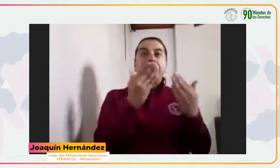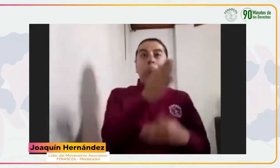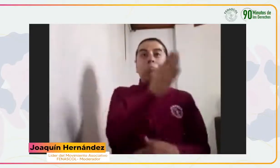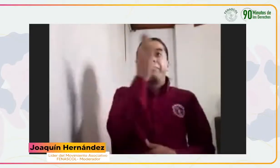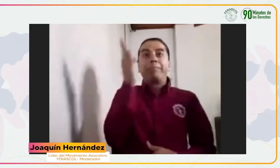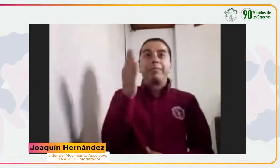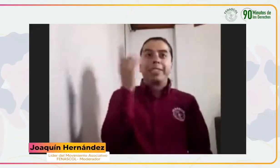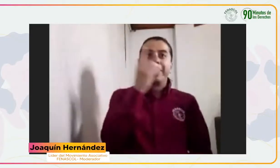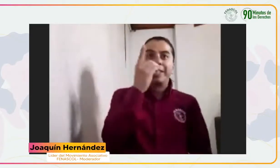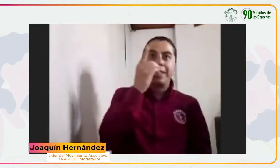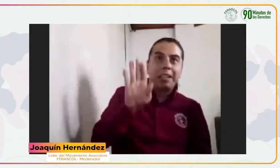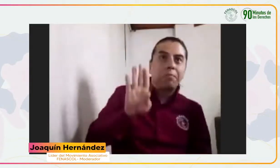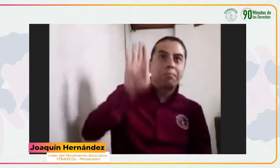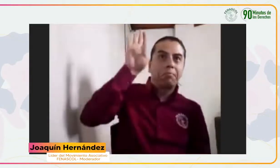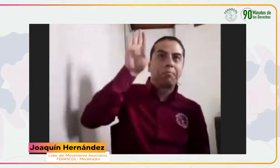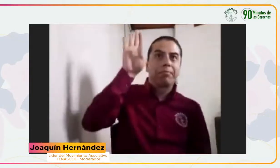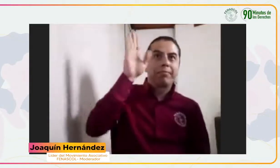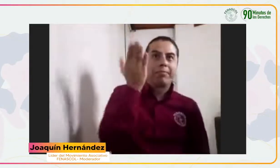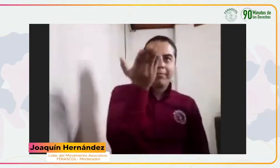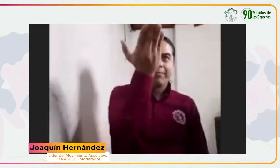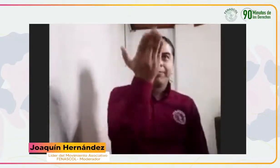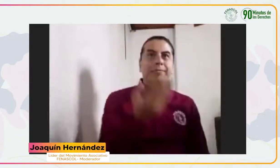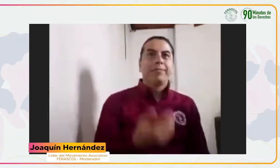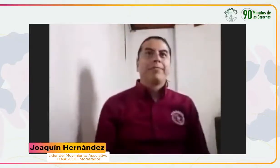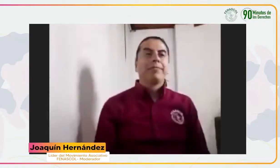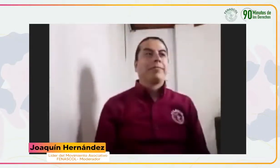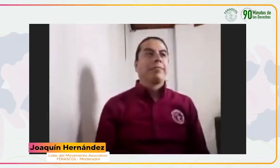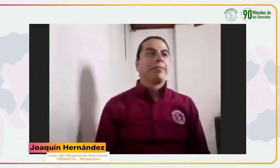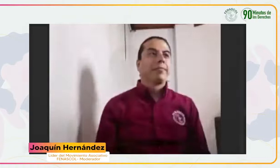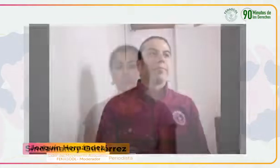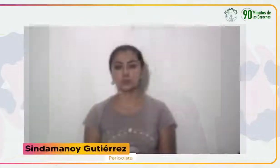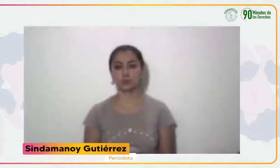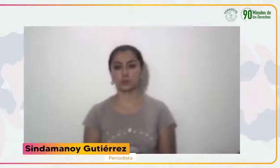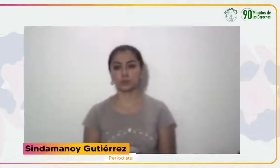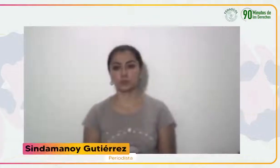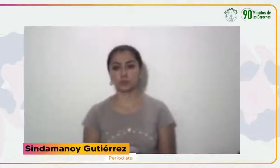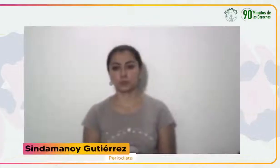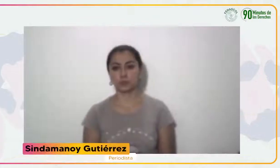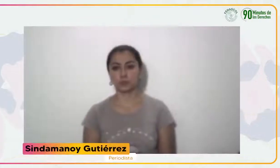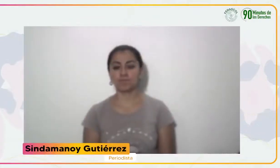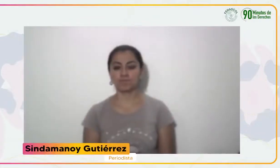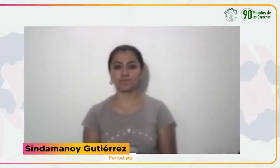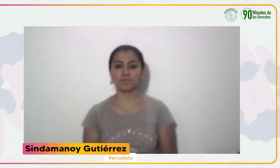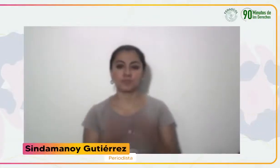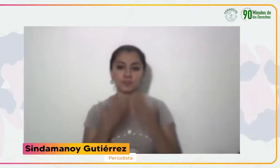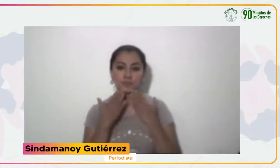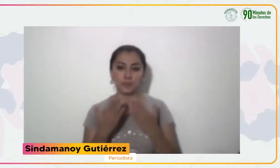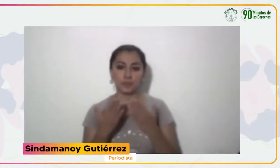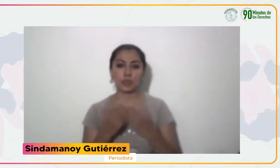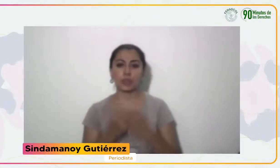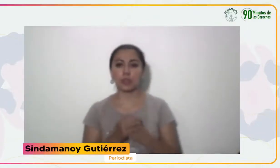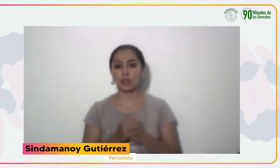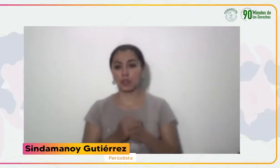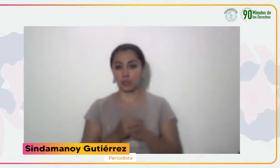Perfecto. Gracias, Juliana. Vi que Cindy también había pedido intervenir. Dale, Cindy. Sí,